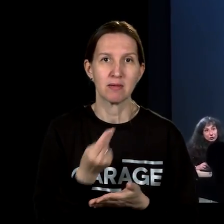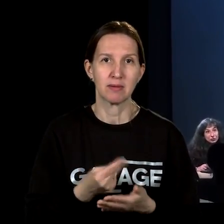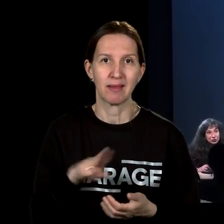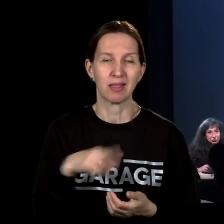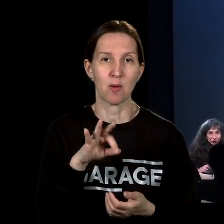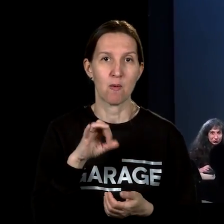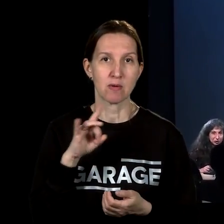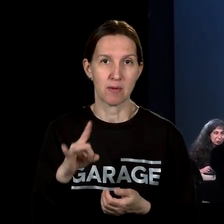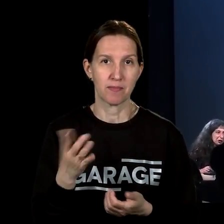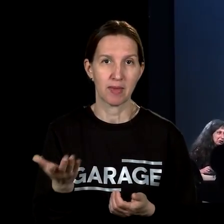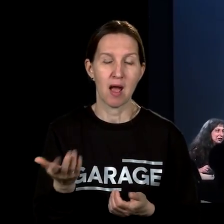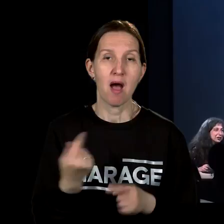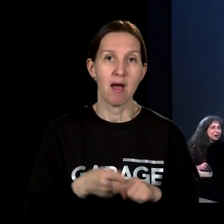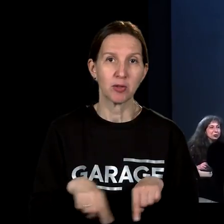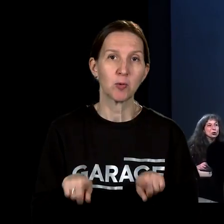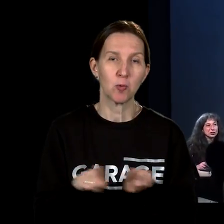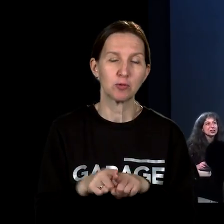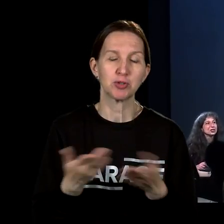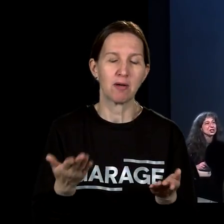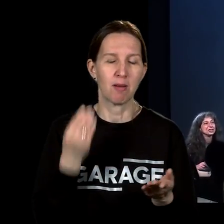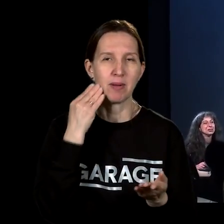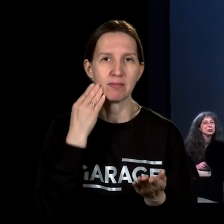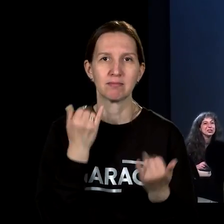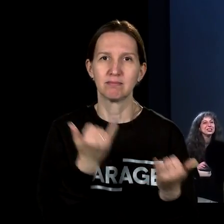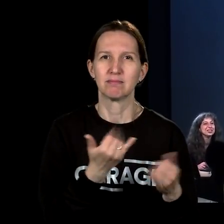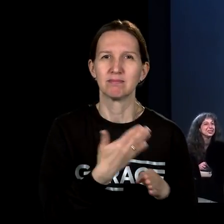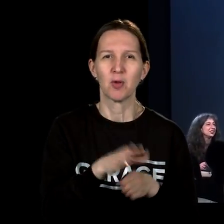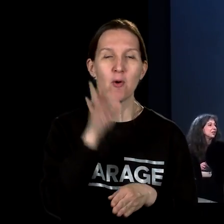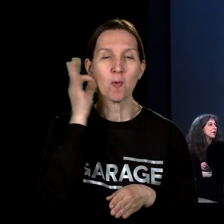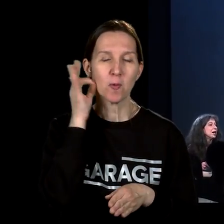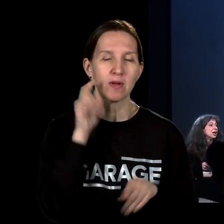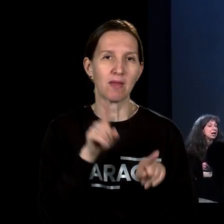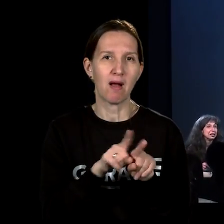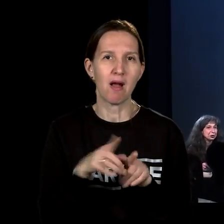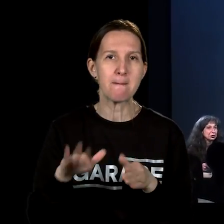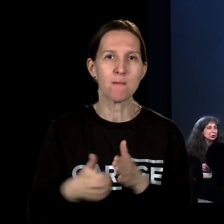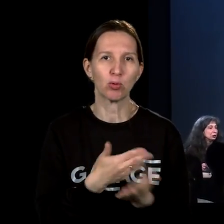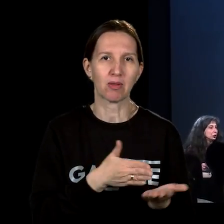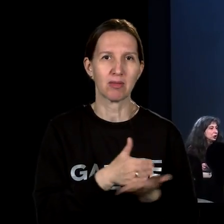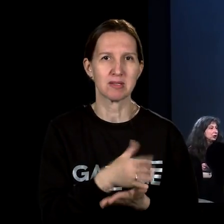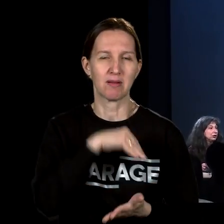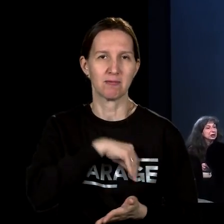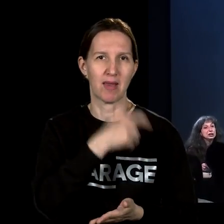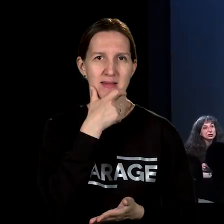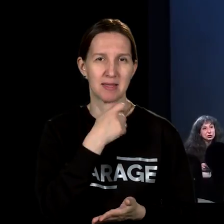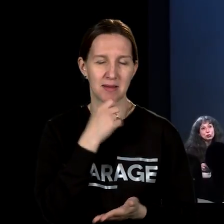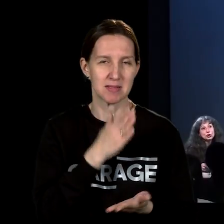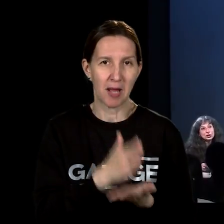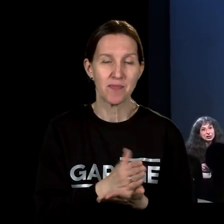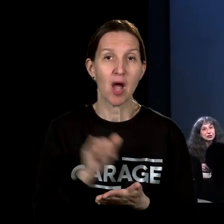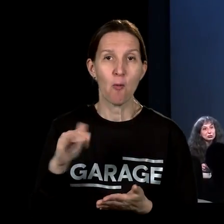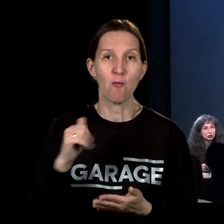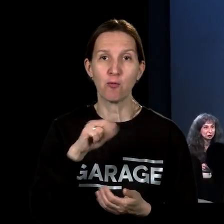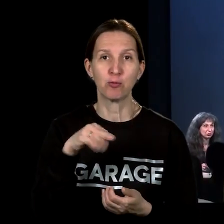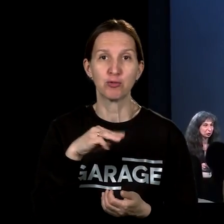Орхол. Что вот эта вот как бы реабилитация котика как части модернистской эстетики, она происходит у Фуджиты, и